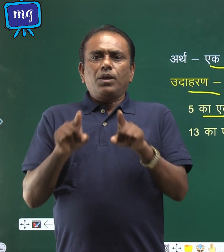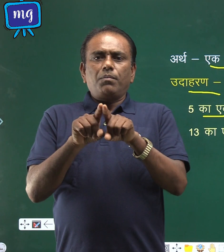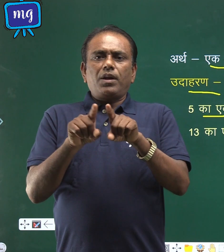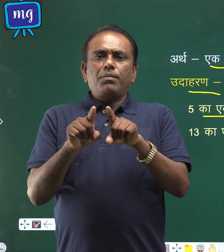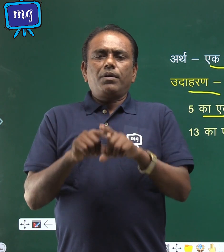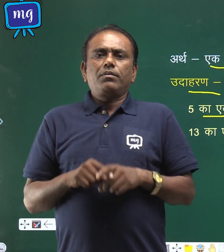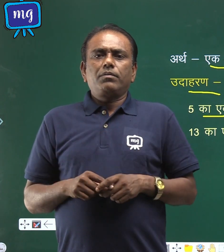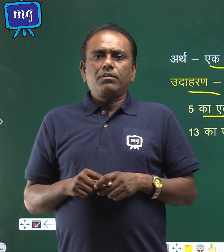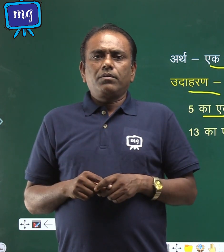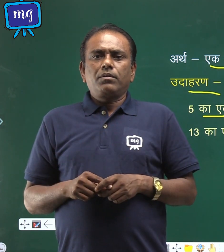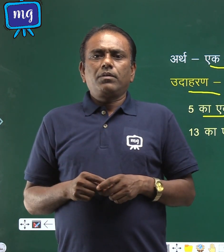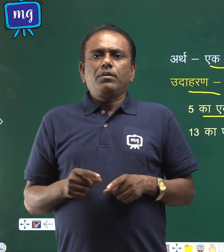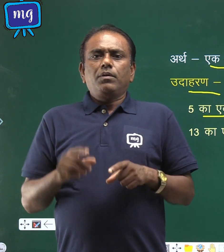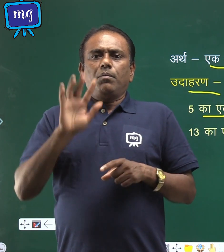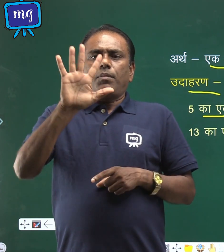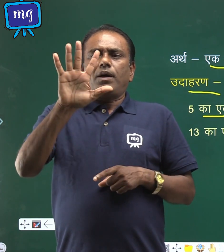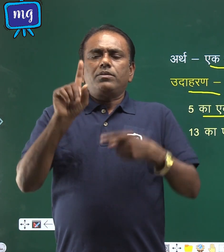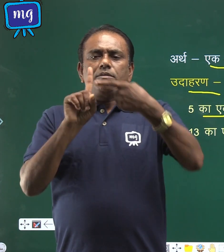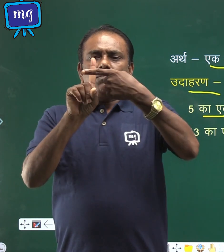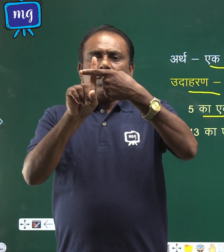बराबर 5 प्लस